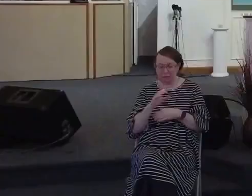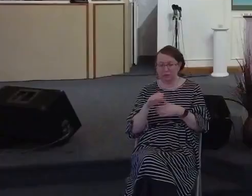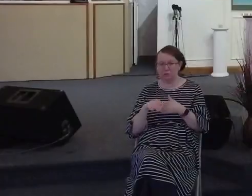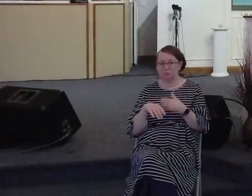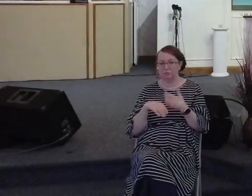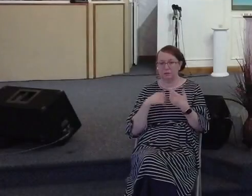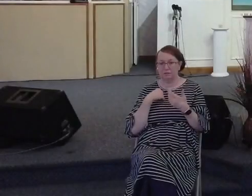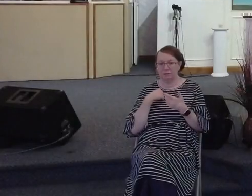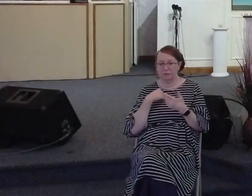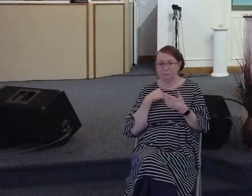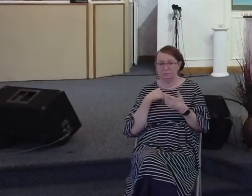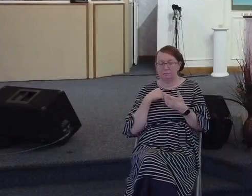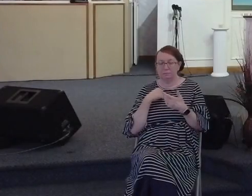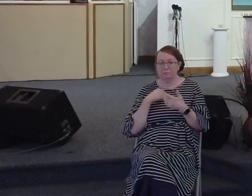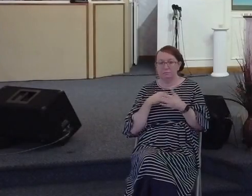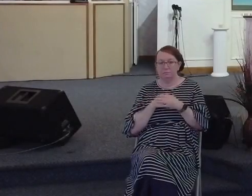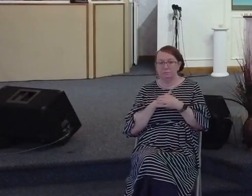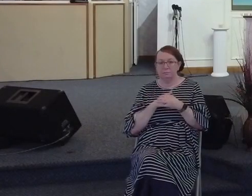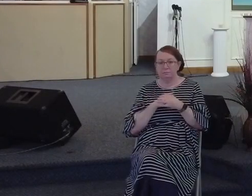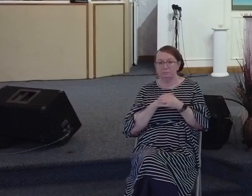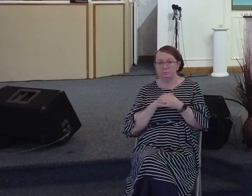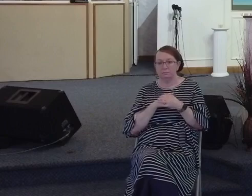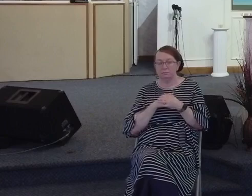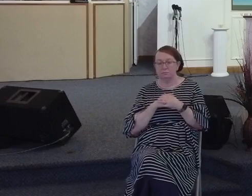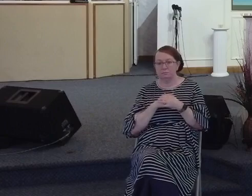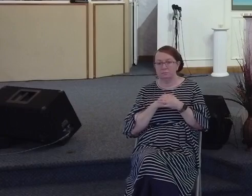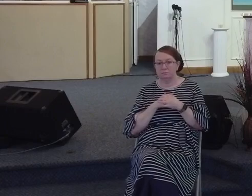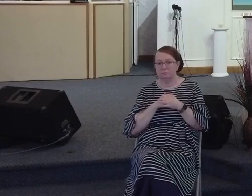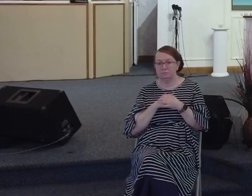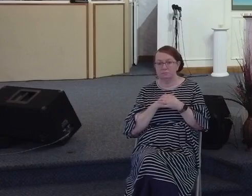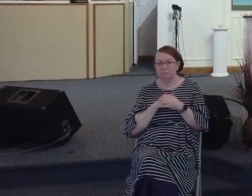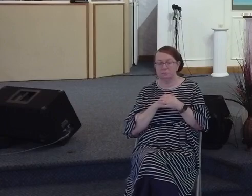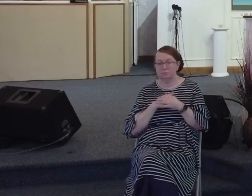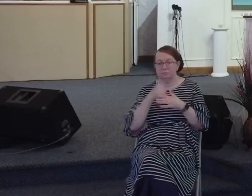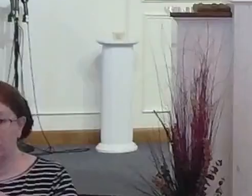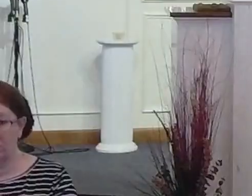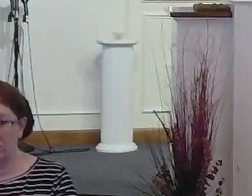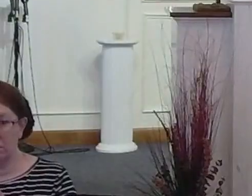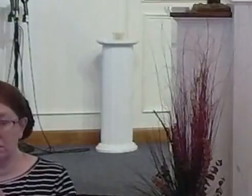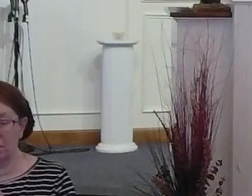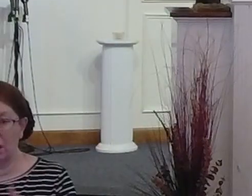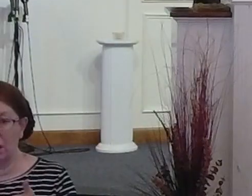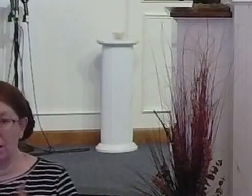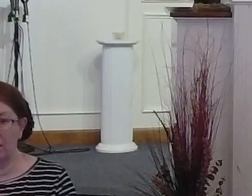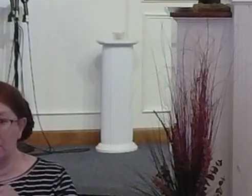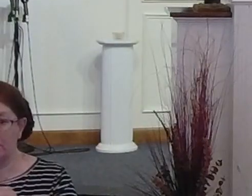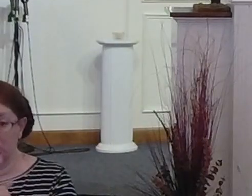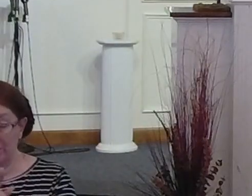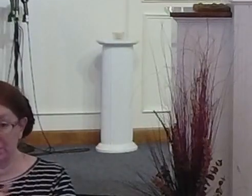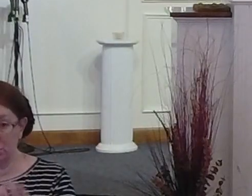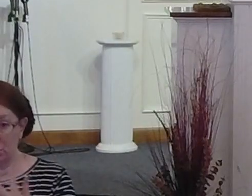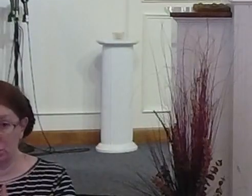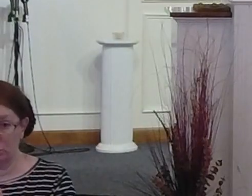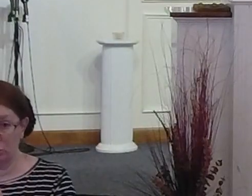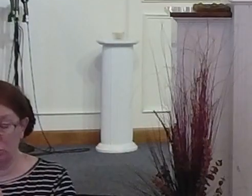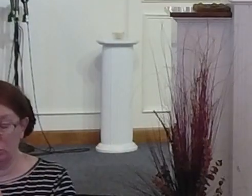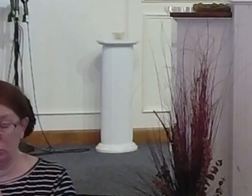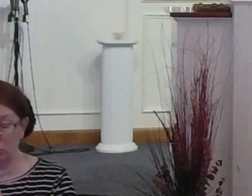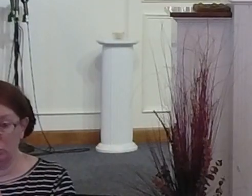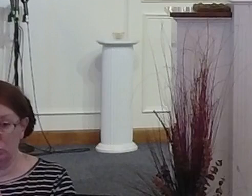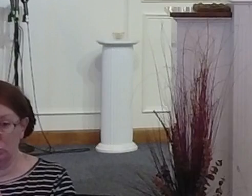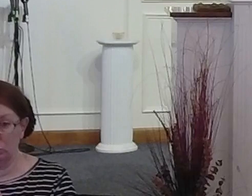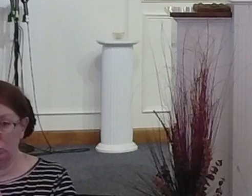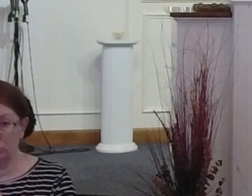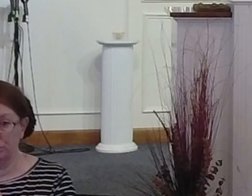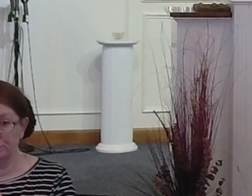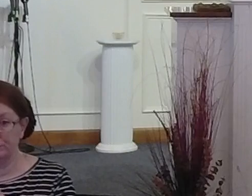Entonces, este hombre tuvo un hijo llamado Isaac y le permitió tener sus propios hijos por medio. A lo largo de los años, las